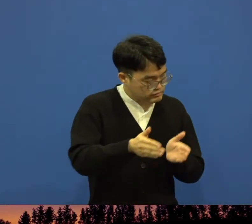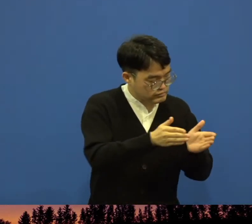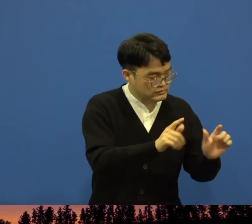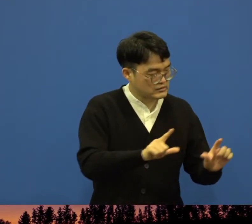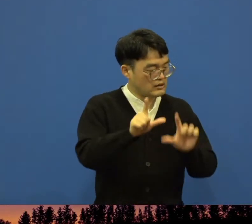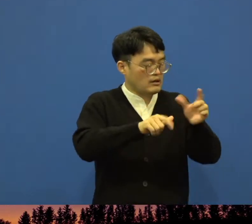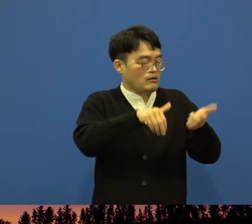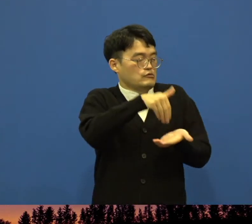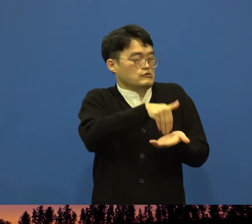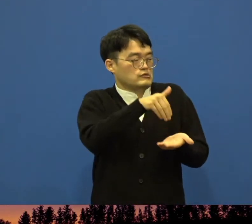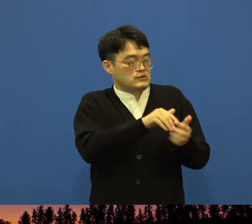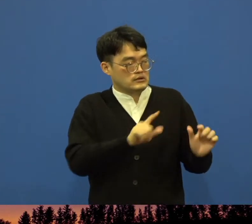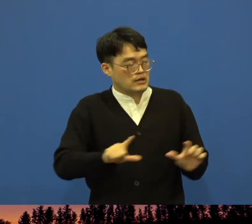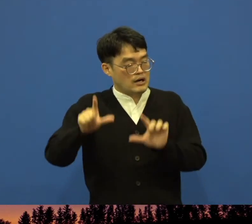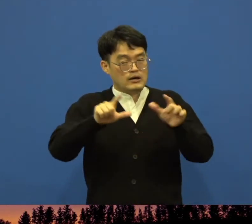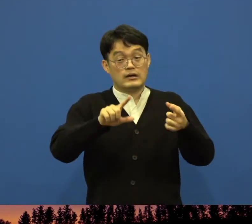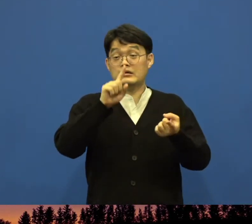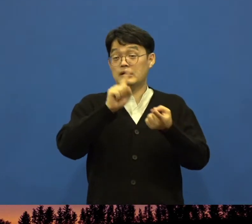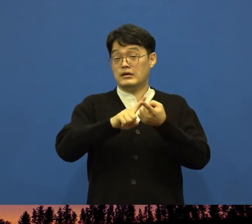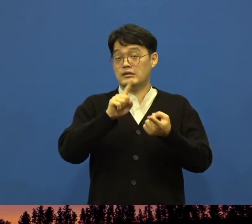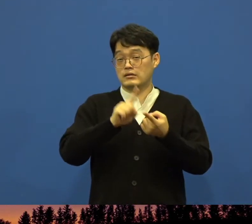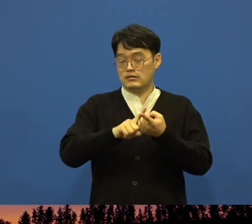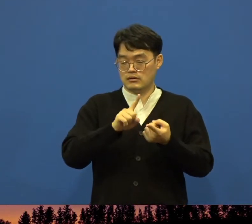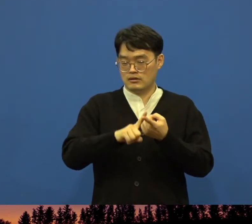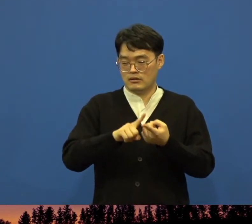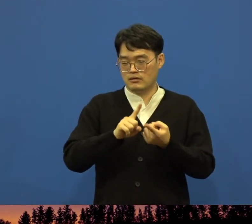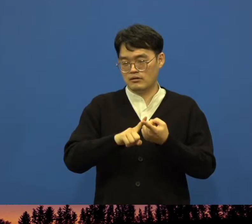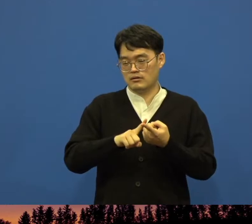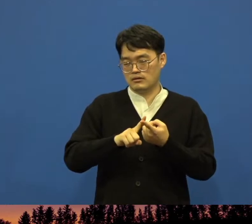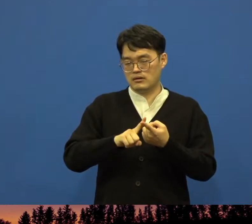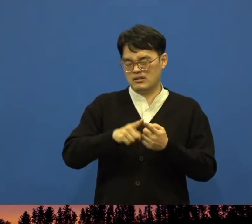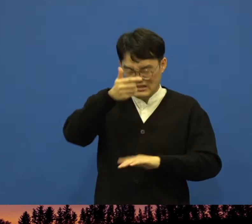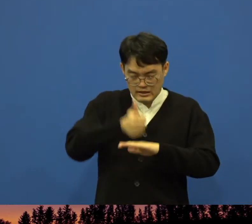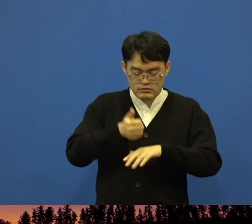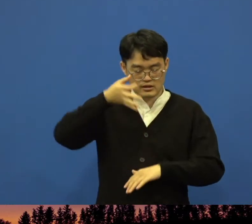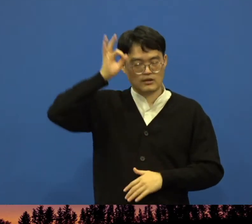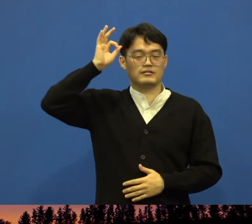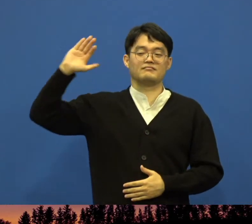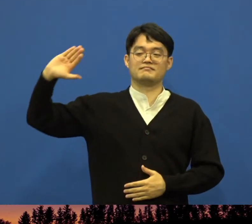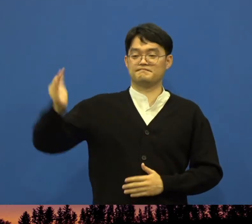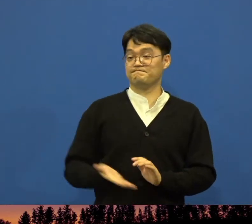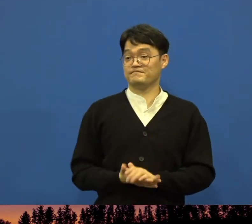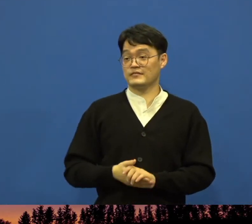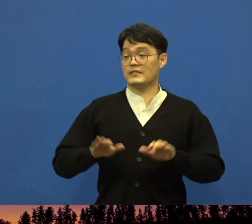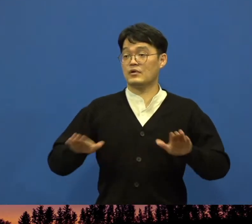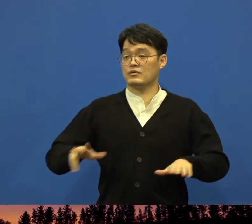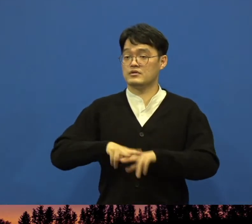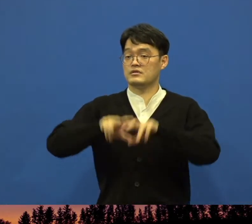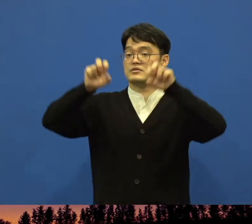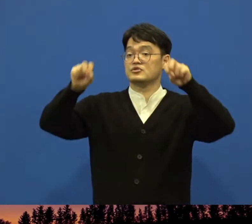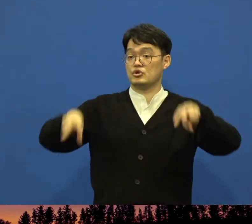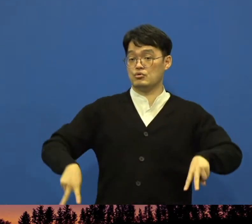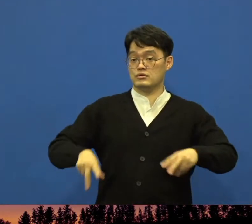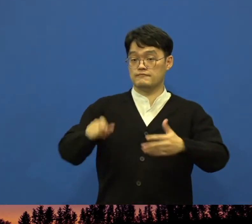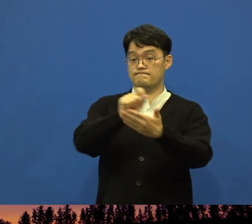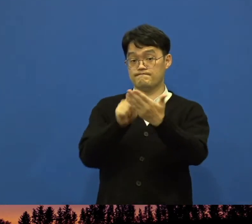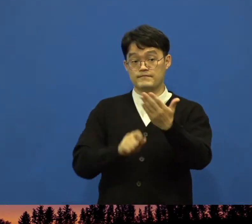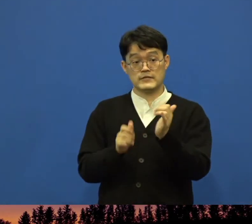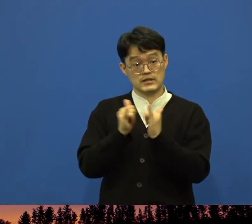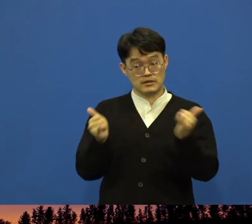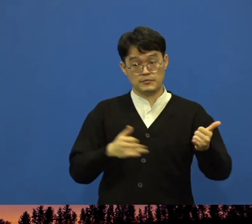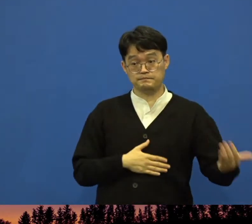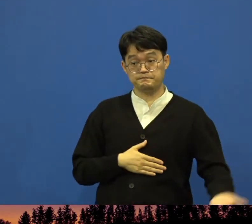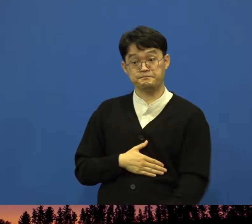사는 게 될지 생각을 이제 놓치게 되는 것입니다. 자, 오늘 전도서 기자가 우리에게 이제